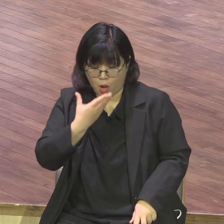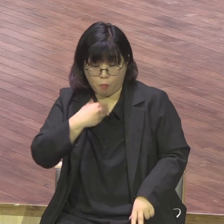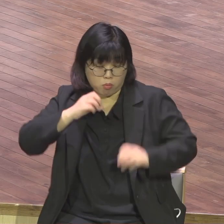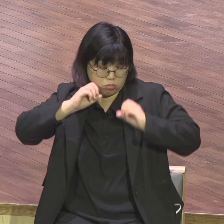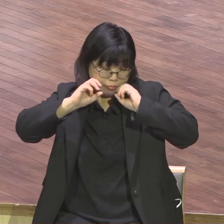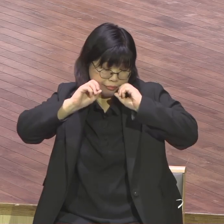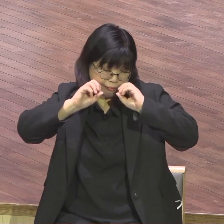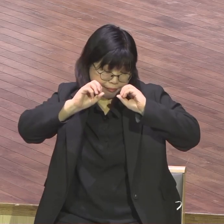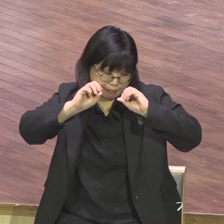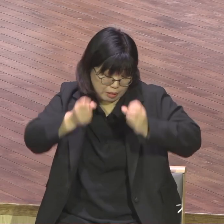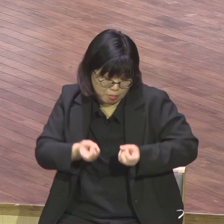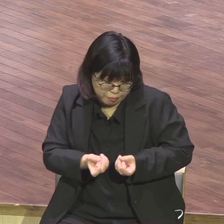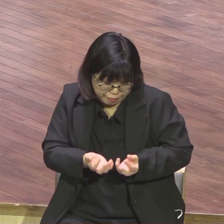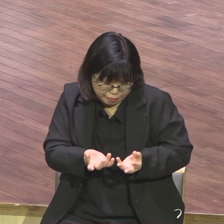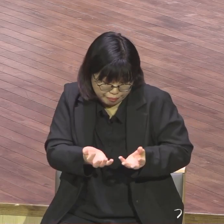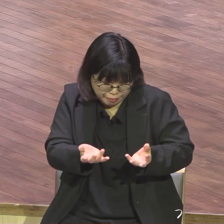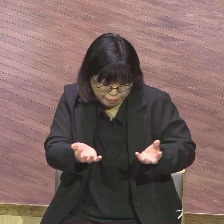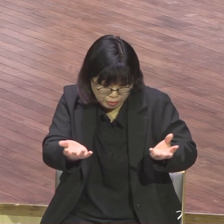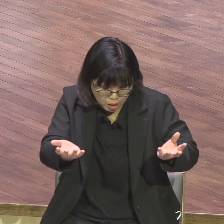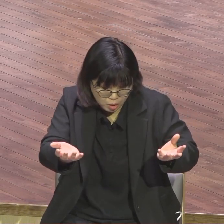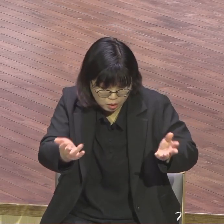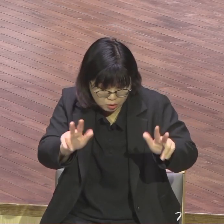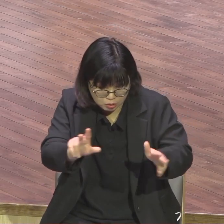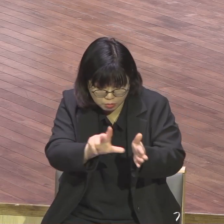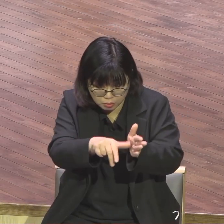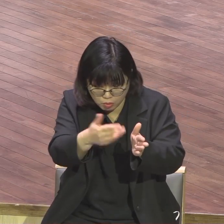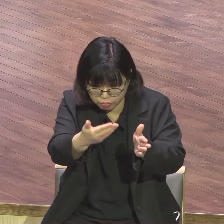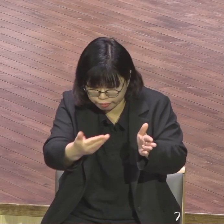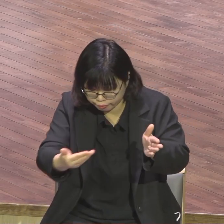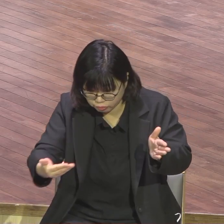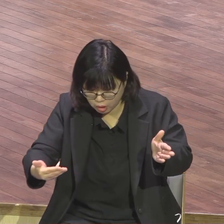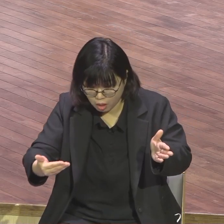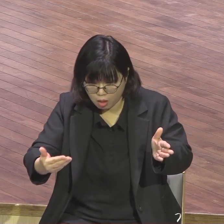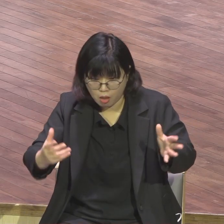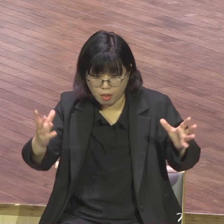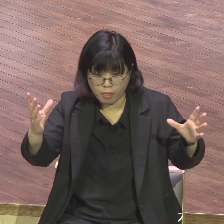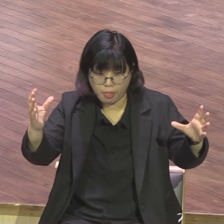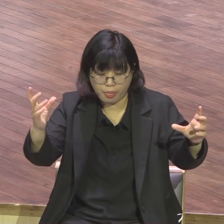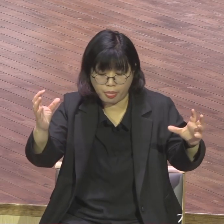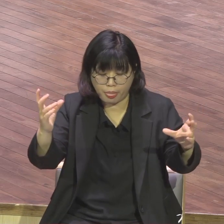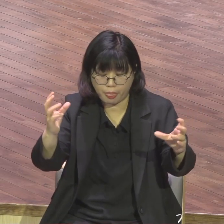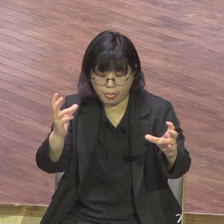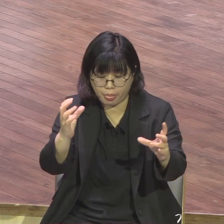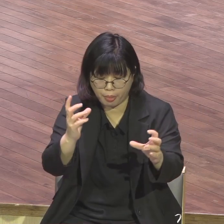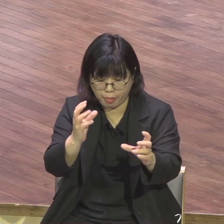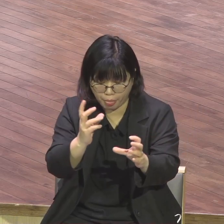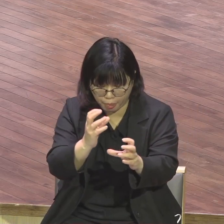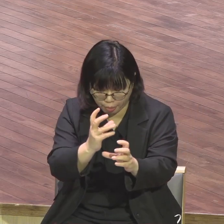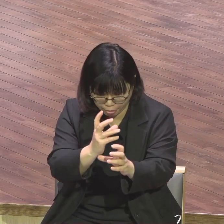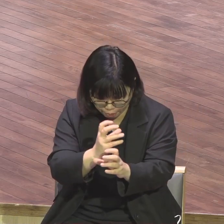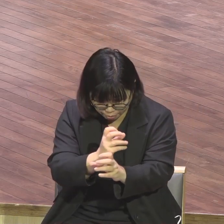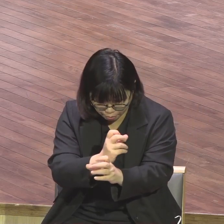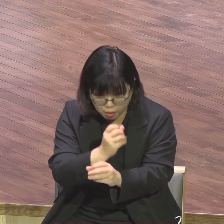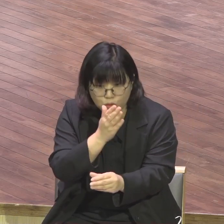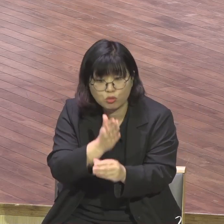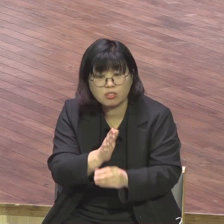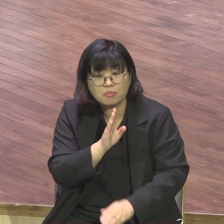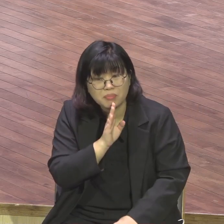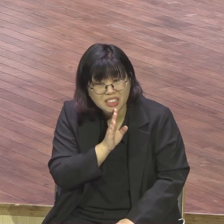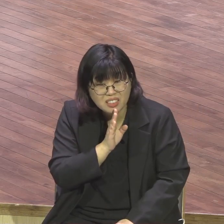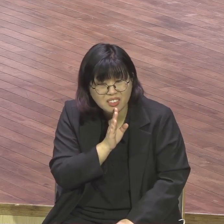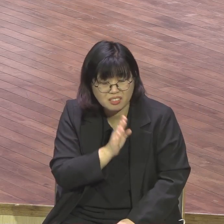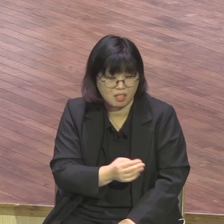지구촌에 지금 한국. 그나마 새벽 기도하고 철학 기도하고 그나마 그래도 그 중에서도 원색적 복음